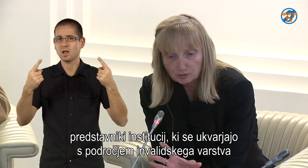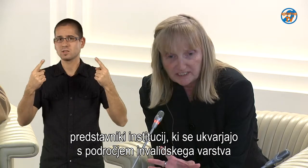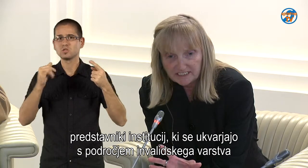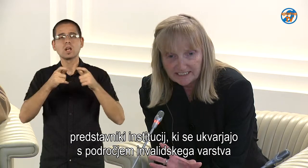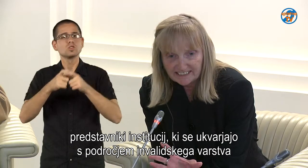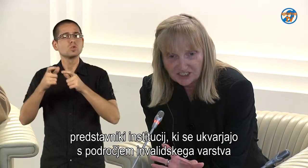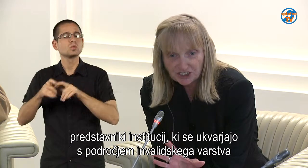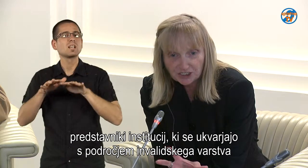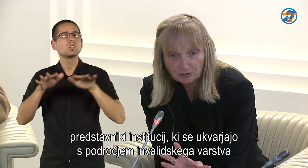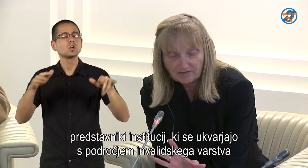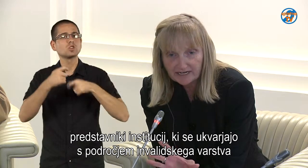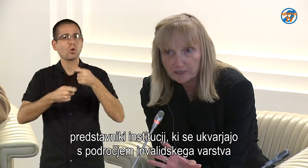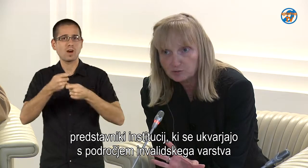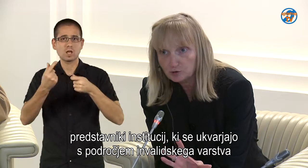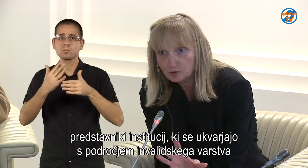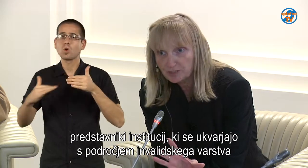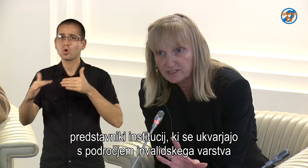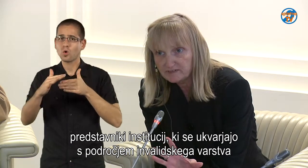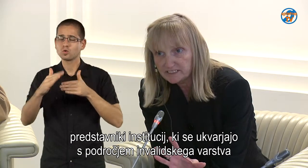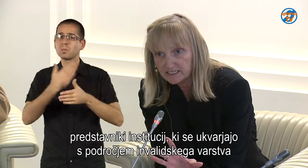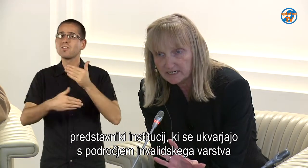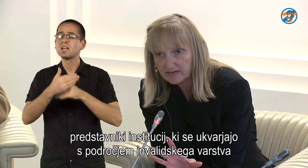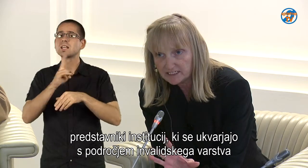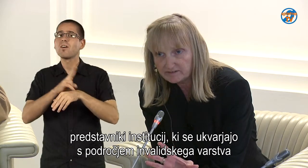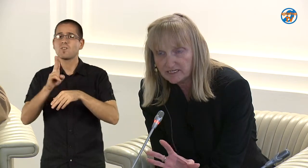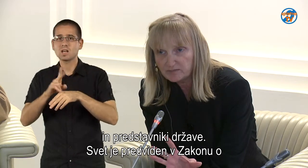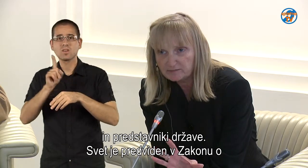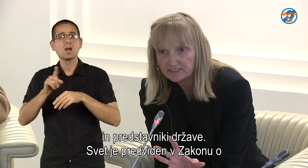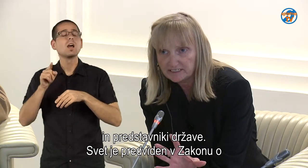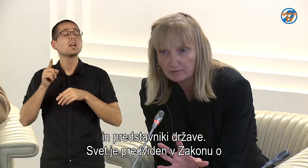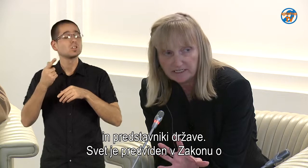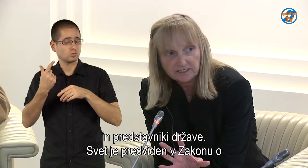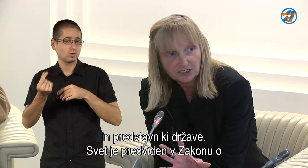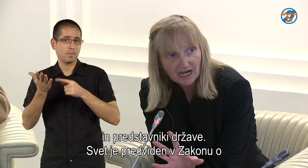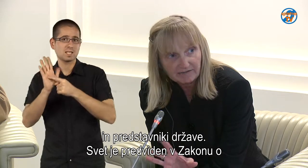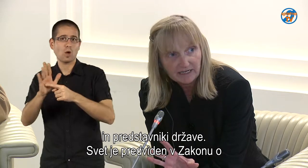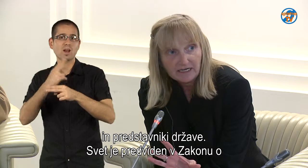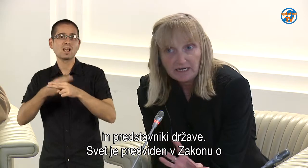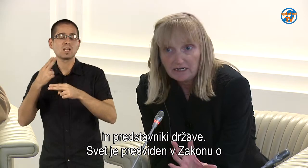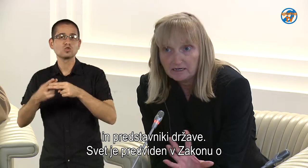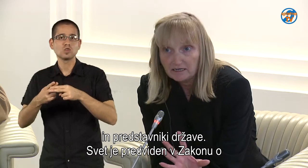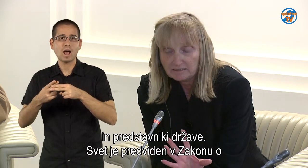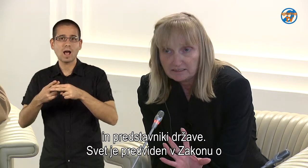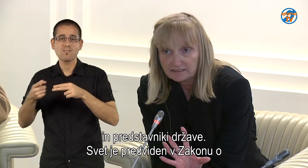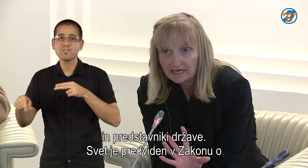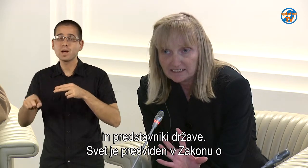inštitucij, ki se širše ukvarjajo s področjem invalidskega varstva in pa s predstavniki države. Ta